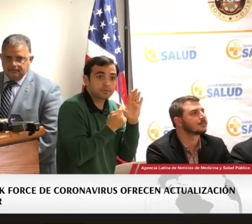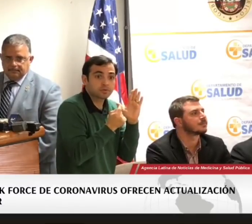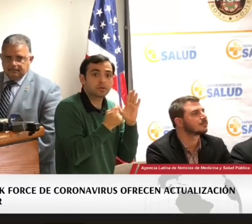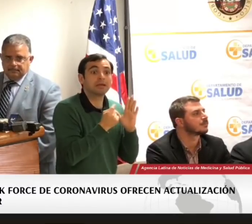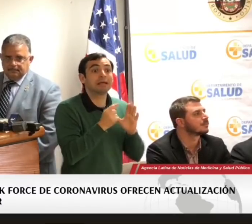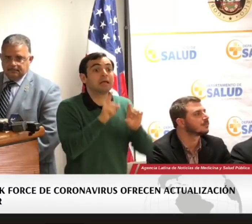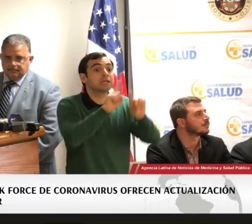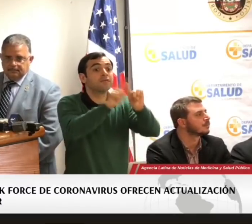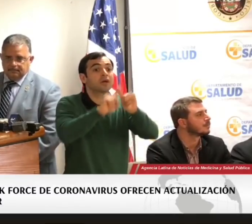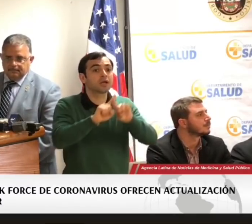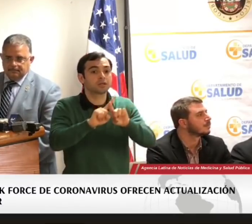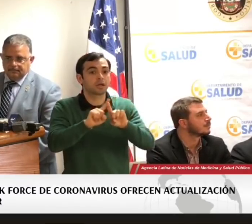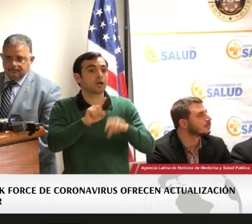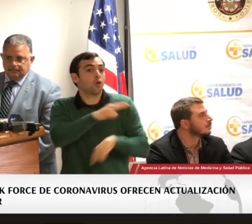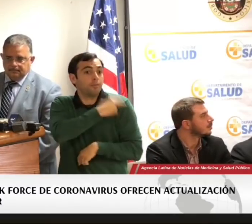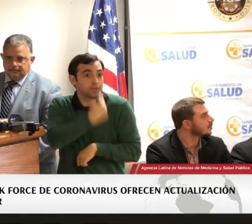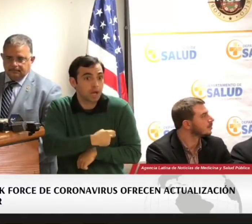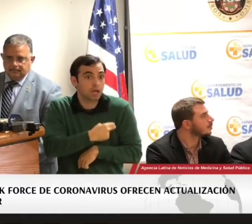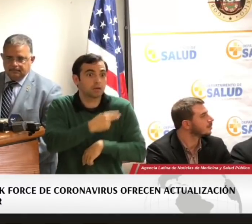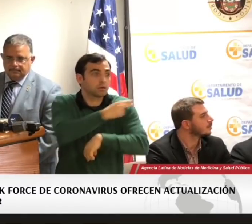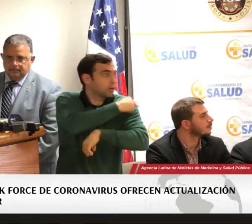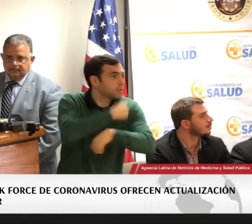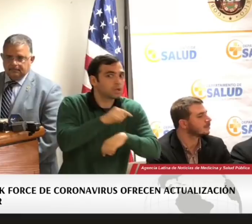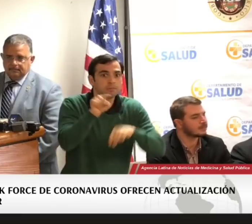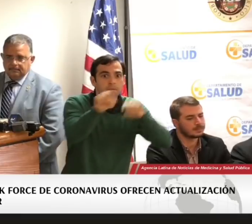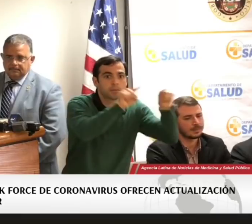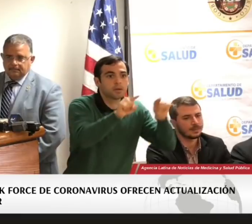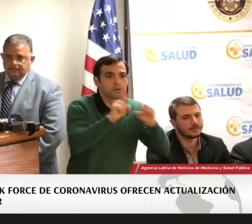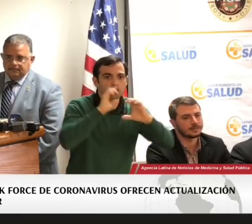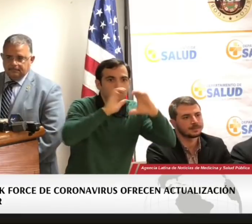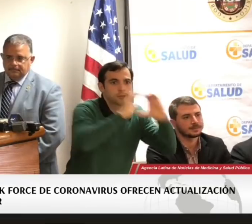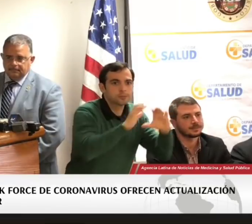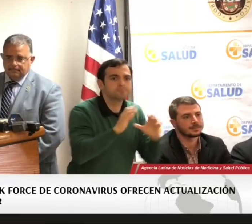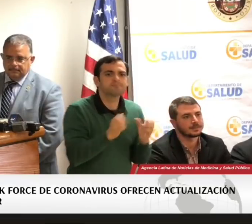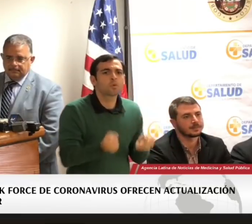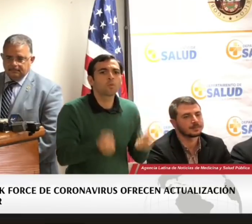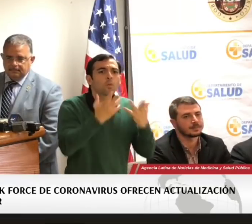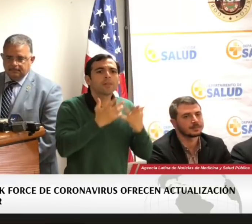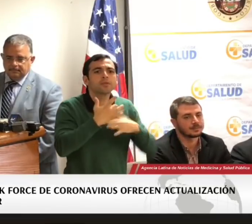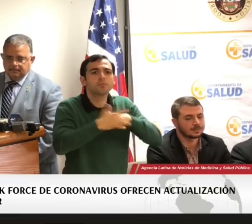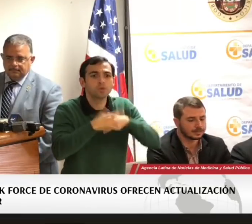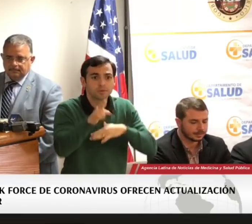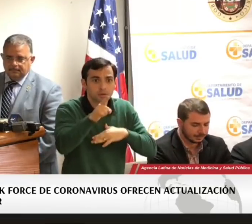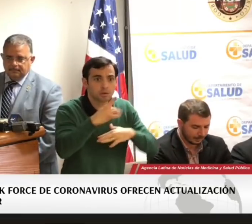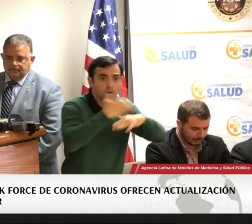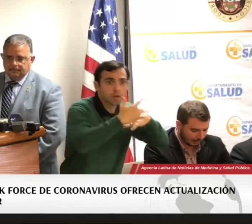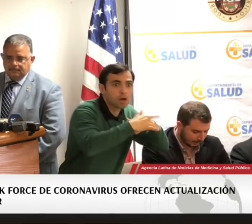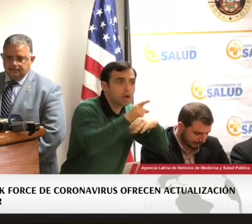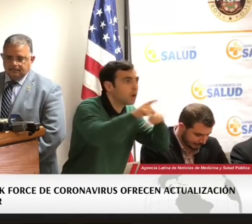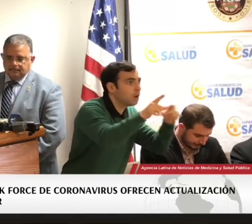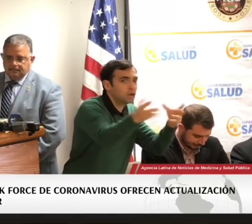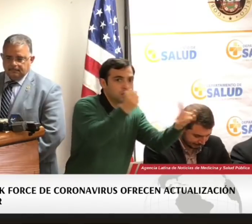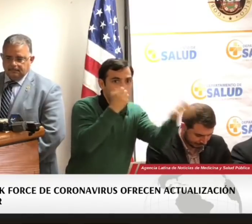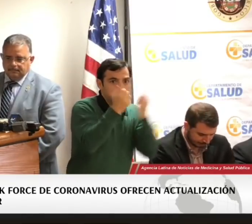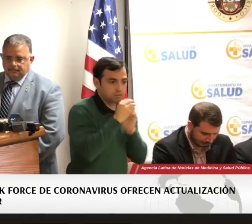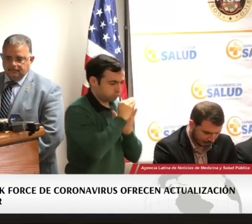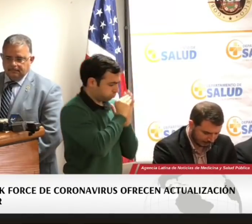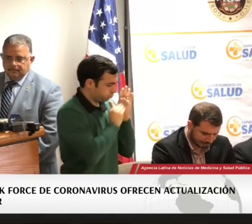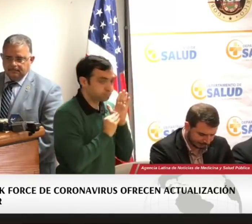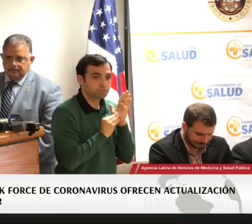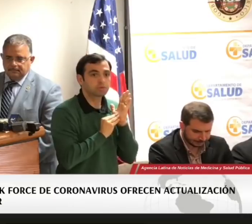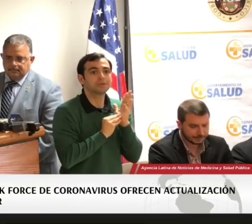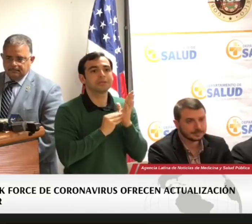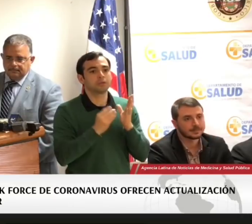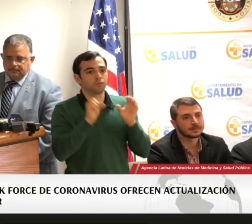apoyan mutuamente. Así que es monitorear la cantidad de espacios que tenemos disponibles y qué alternativas, con el apoyo de las demás regiones, pues pueden